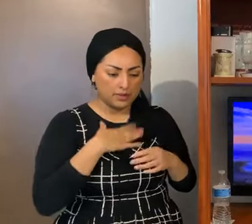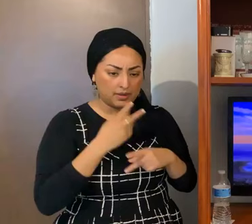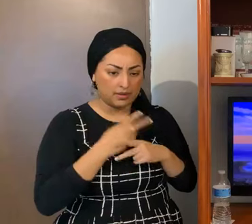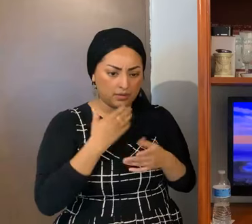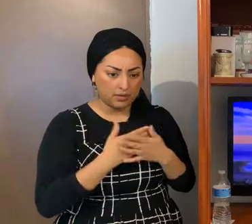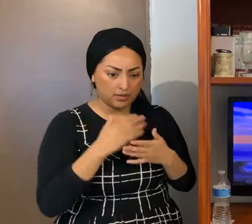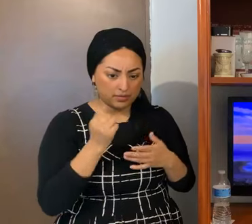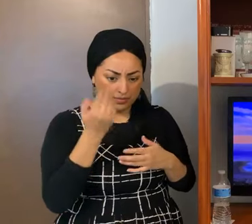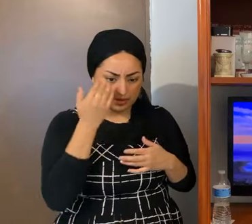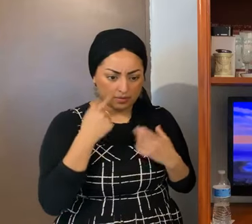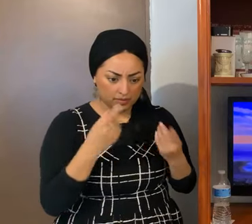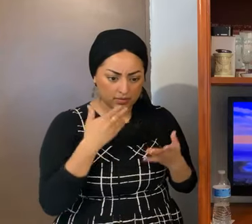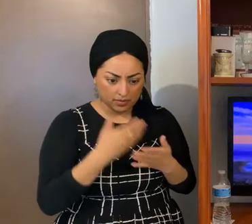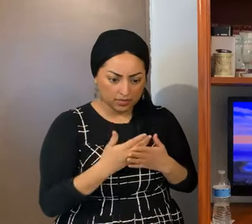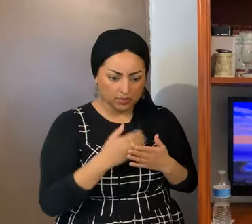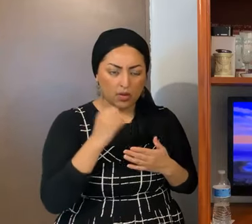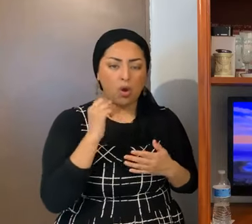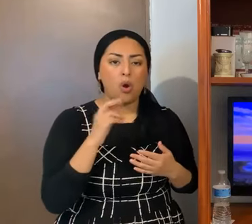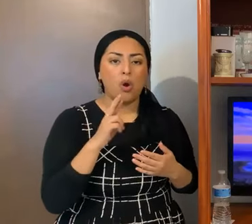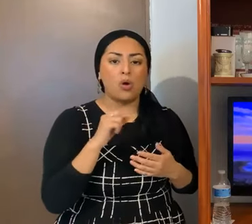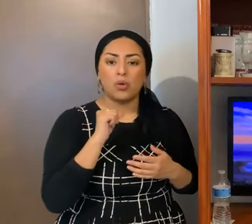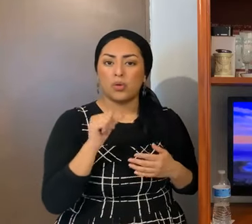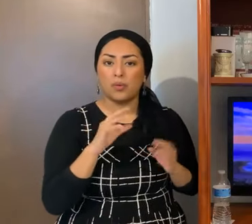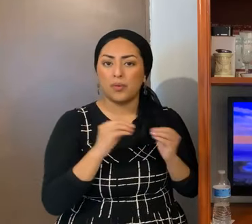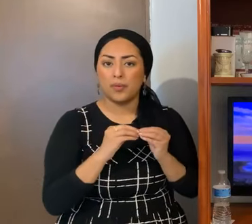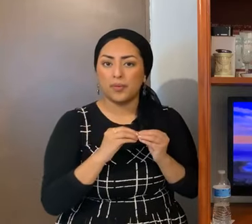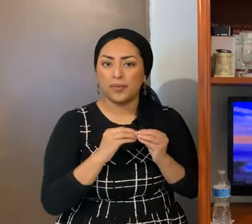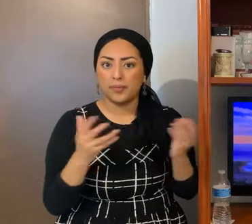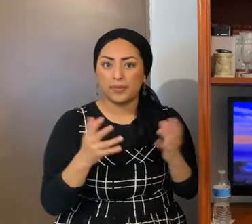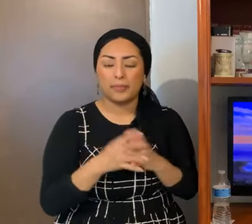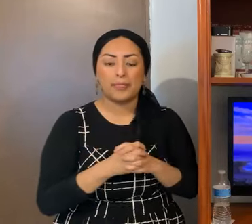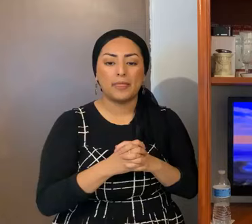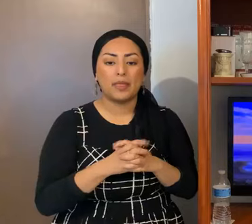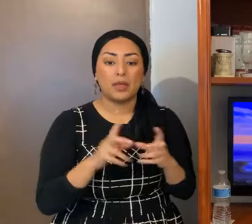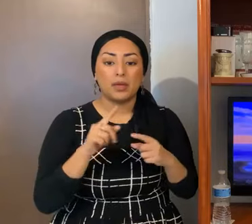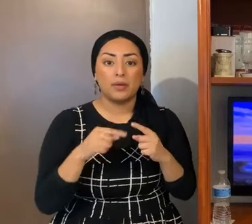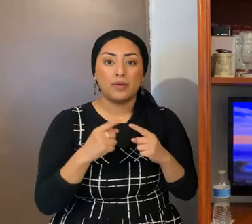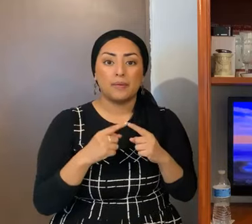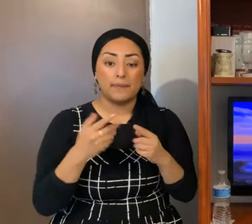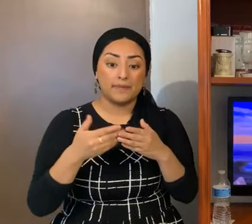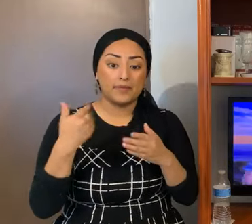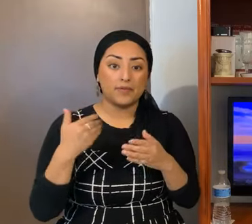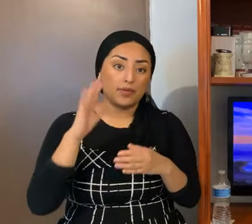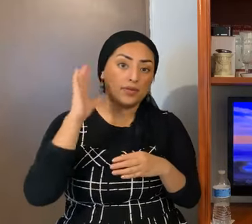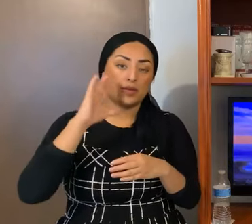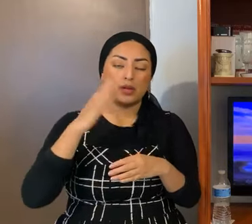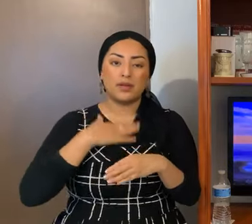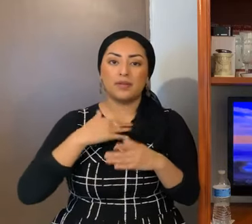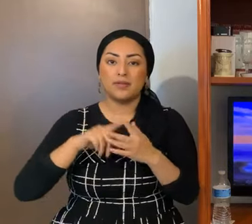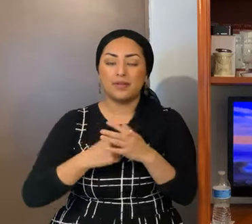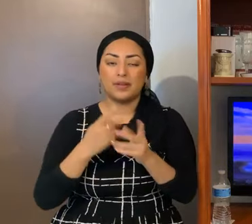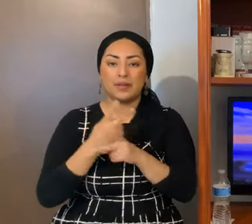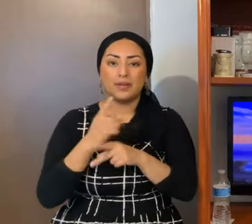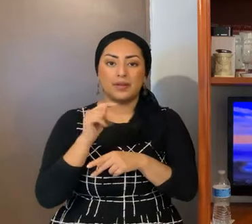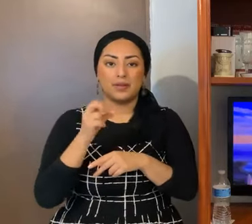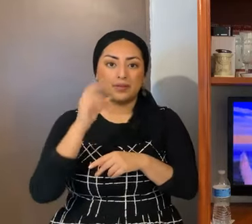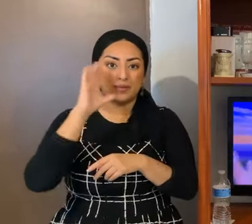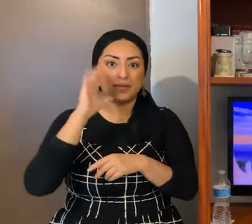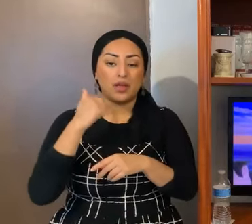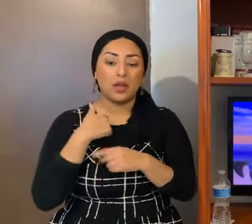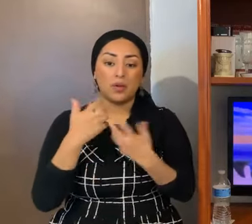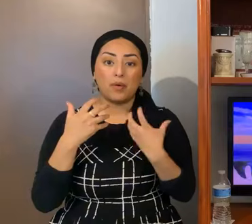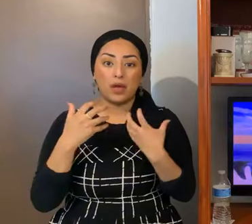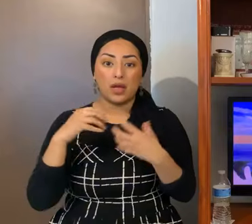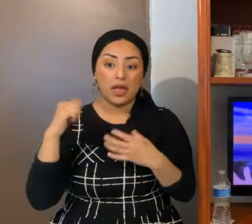bien el Shabbat? ¿Lo estoy haciendo bien o ya me estoy relajando? ¿Sí? Cuando yo empezaba a guardar Torah, yo quería